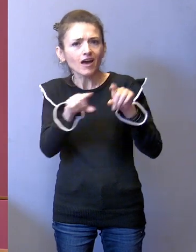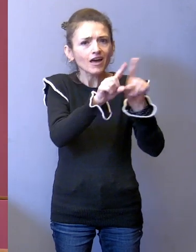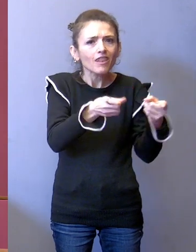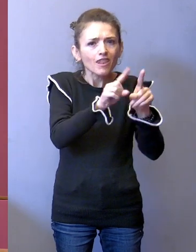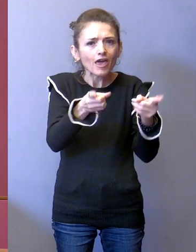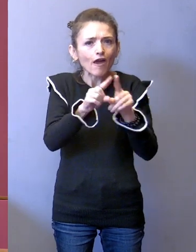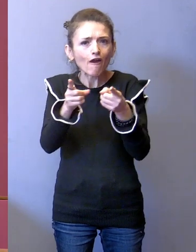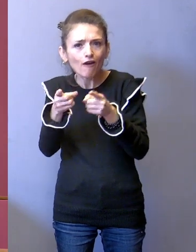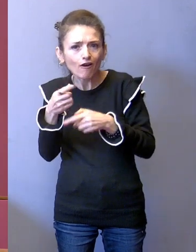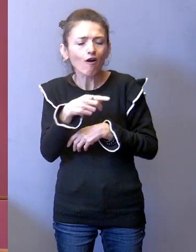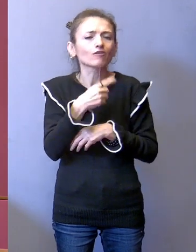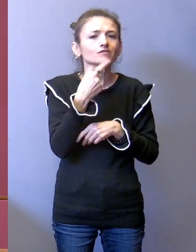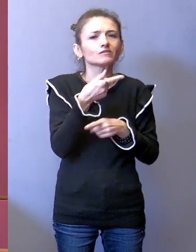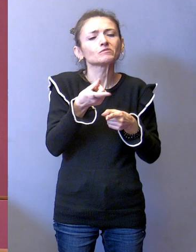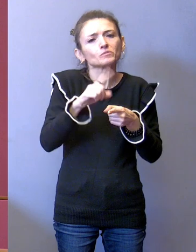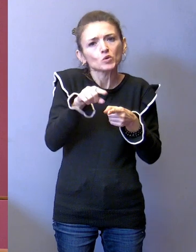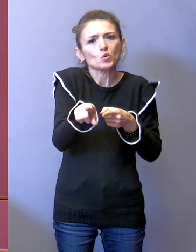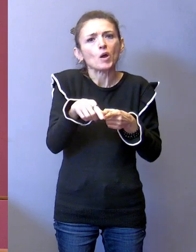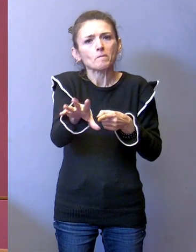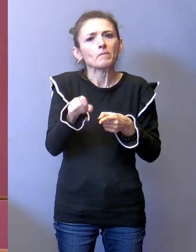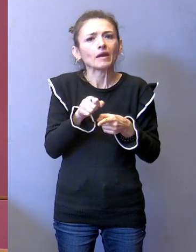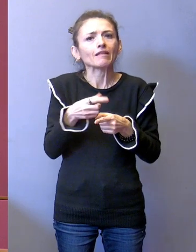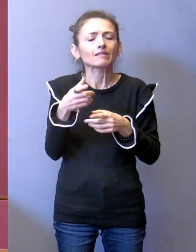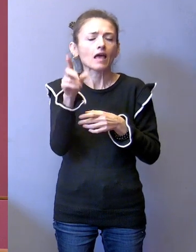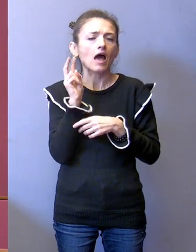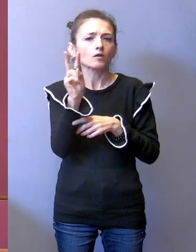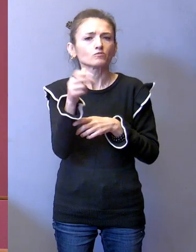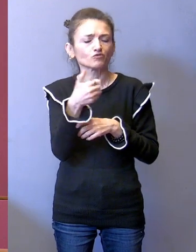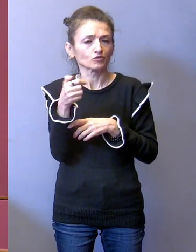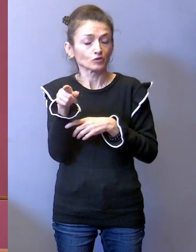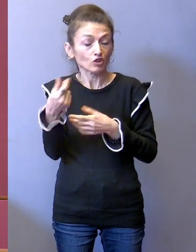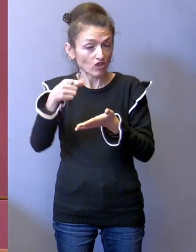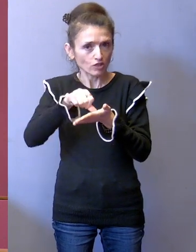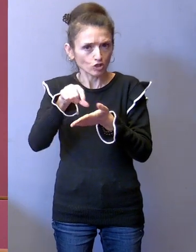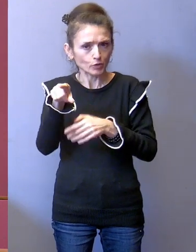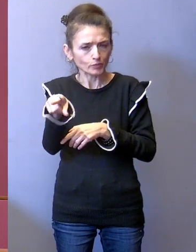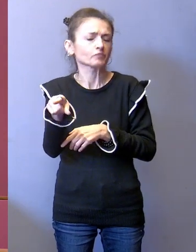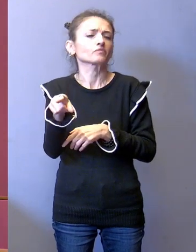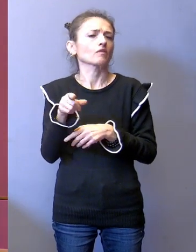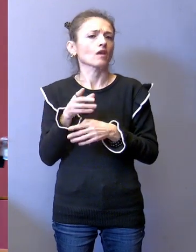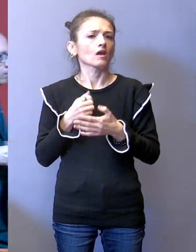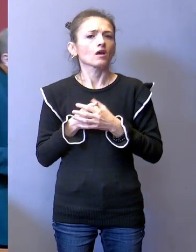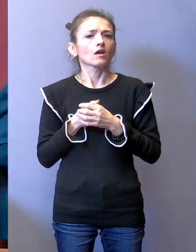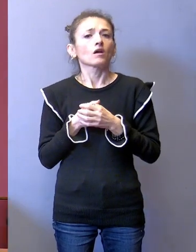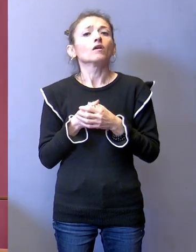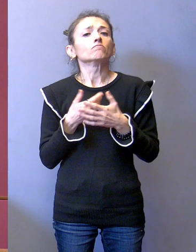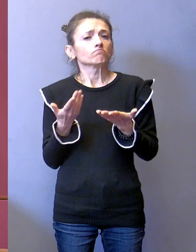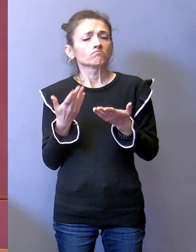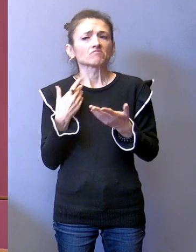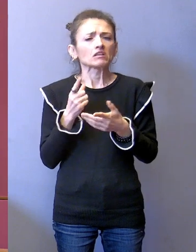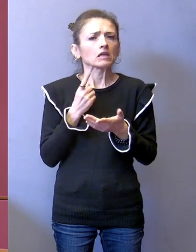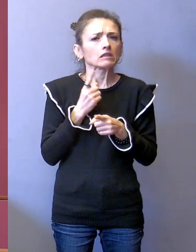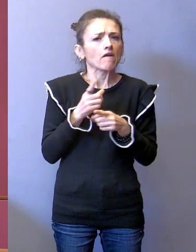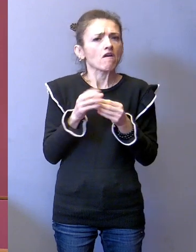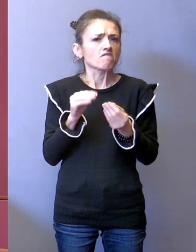anche per prendere il la linea 100 si stanno effettuando diciamo delle delle valutazioni